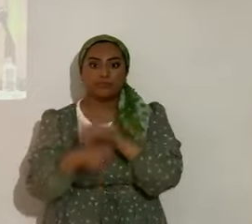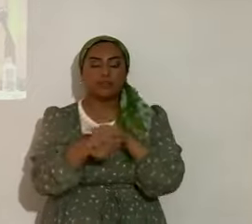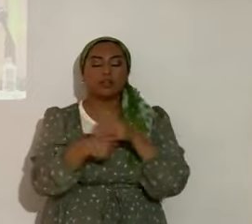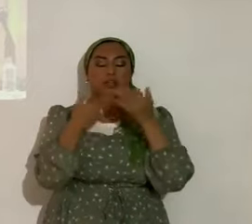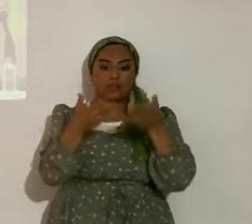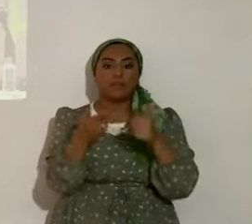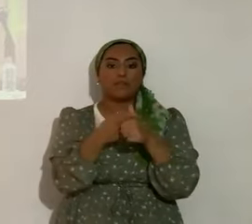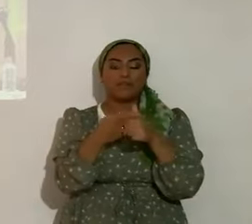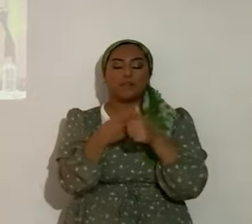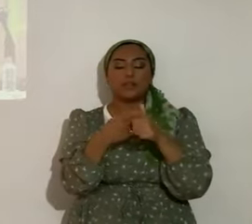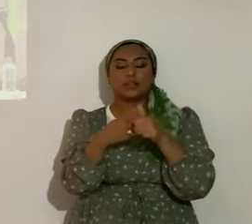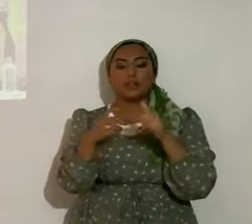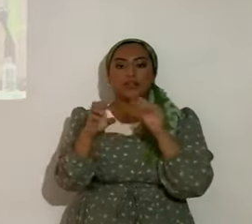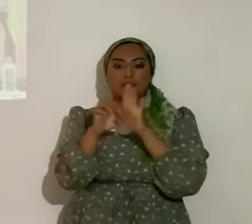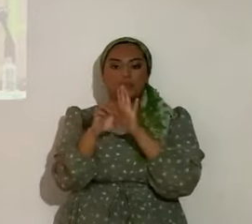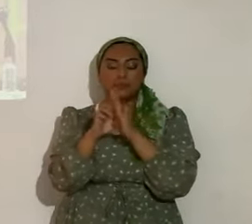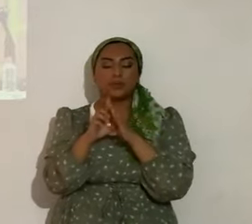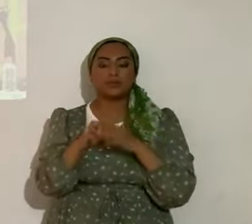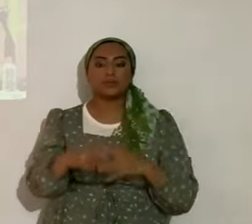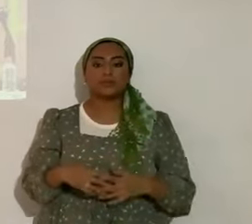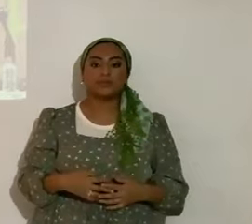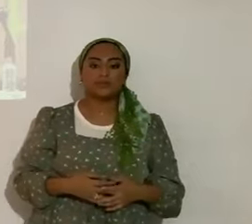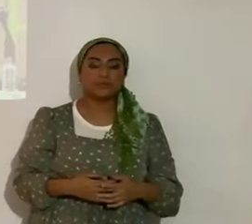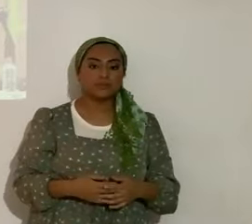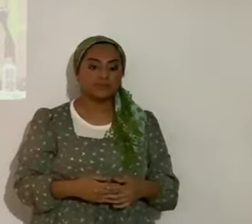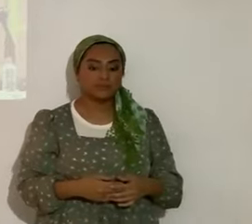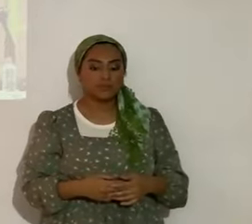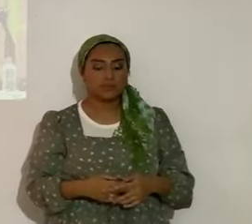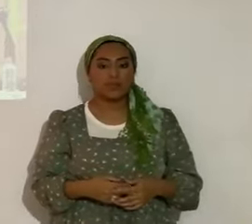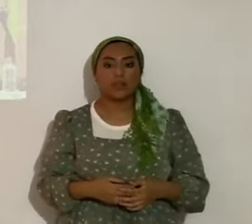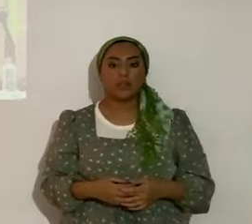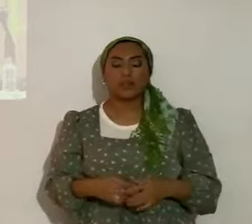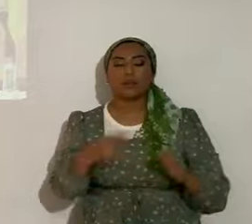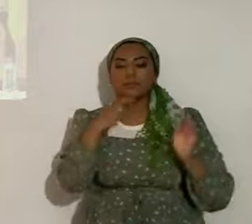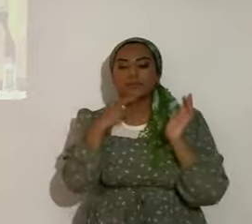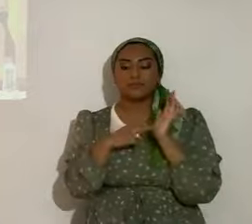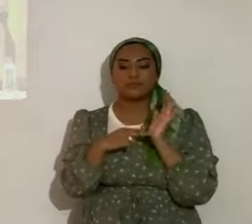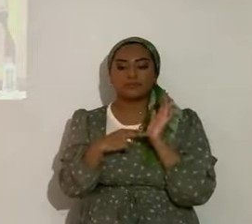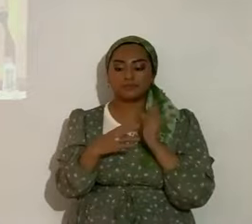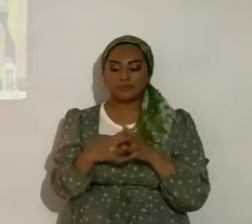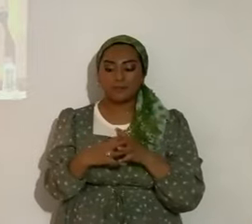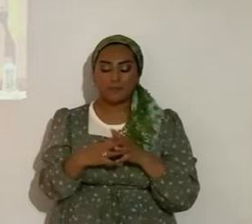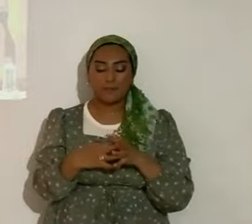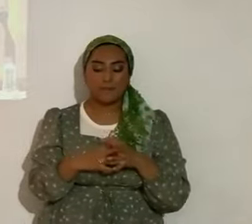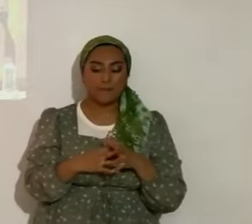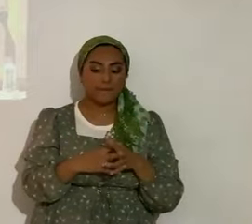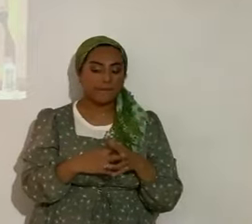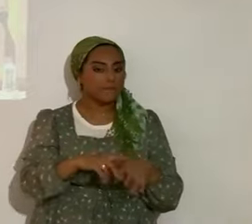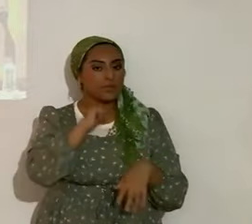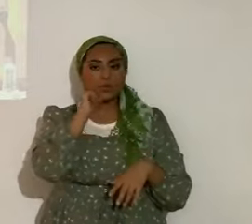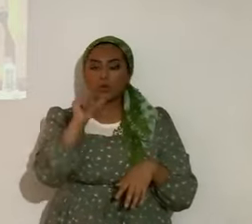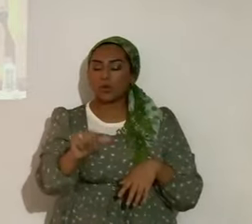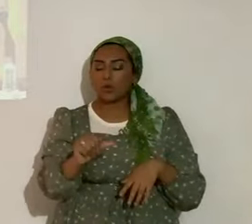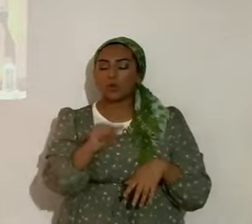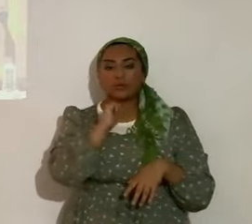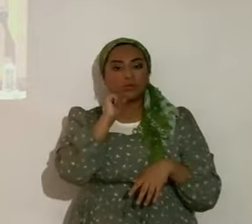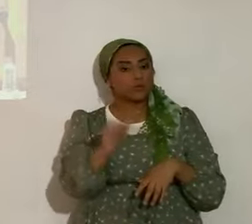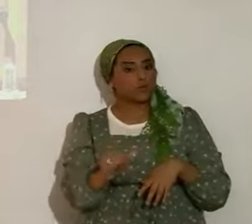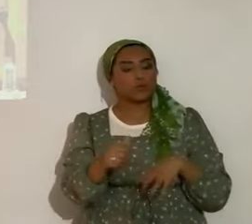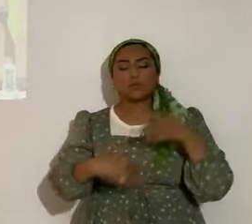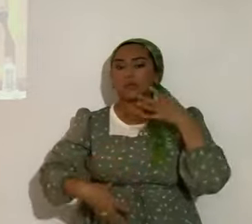ejemplo primero de dos ejércitos, etcétera, etcétera. Ahora, nota, una nota importante. No aumentes, hermano,